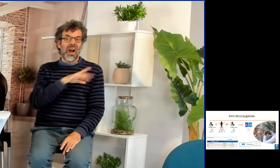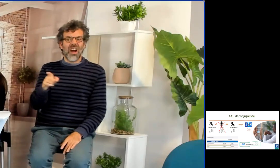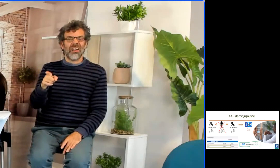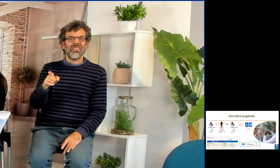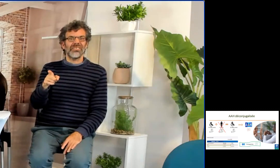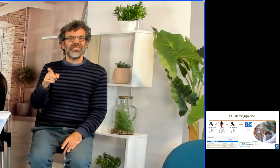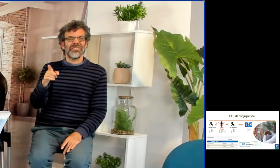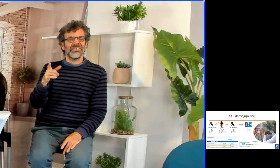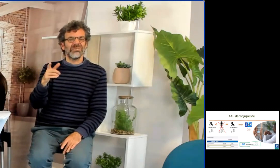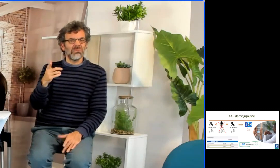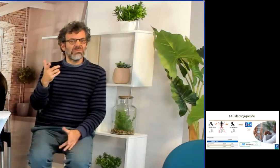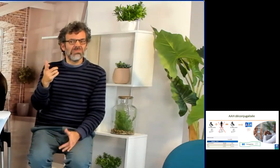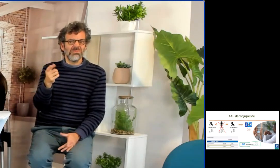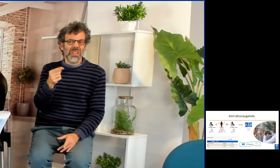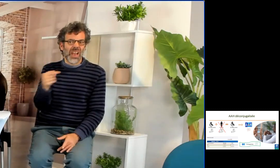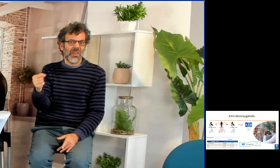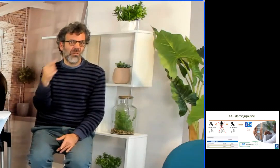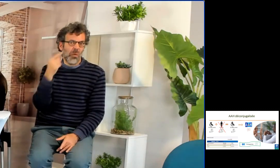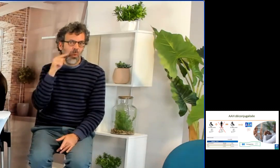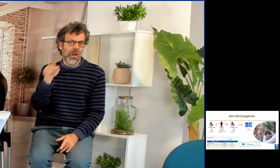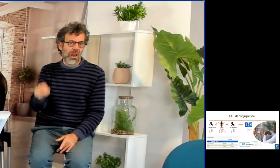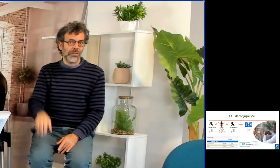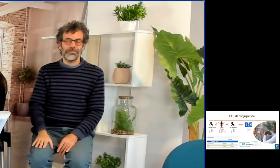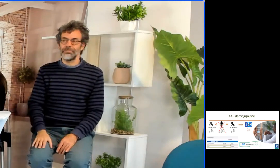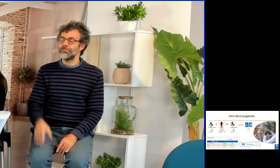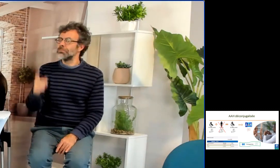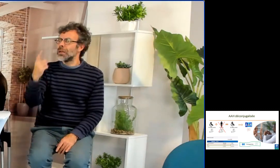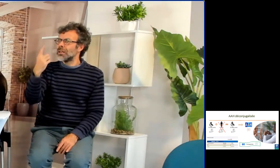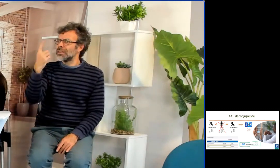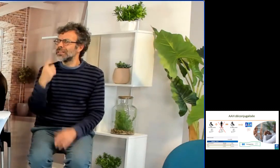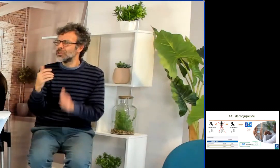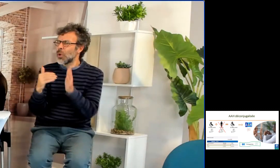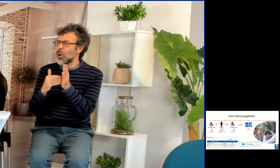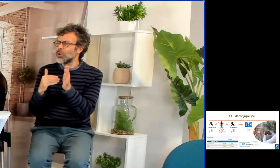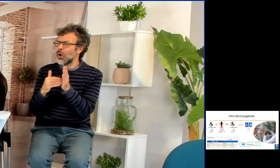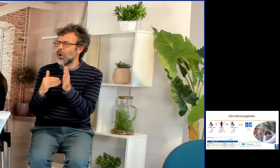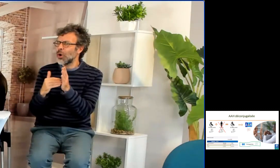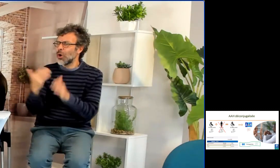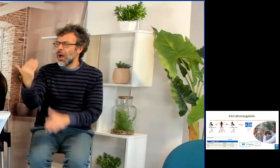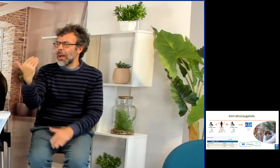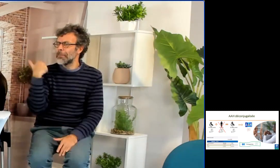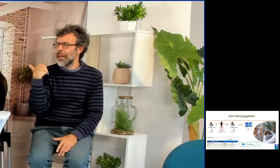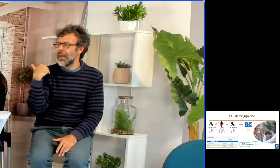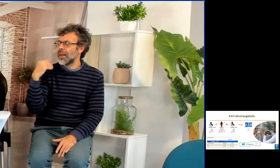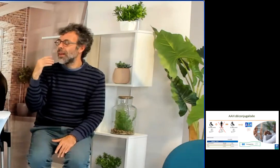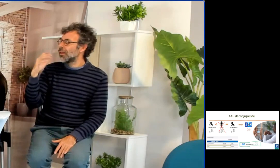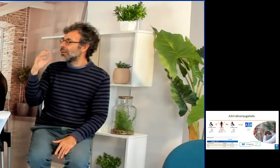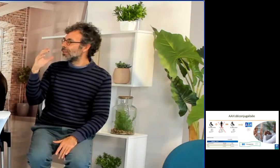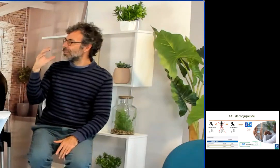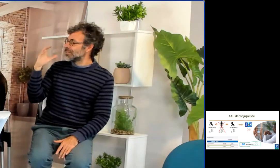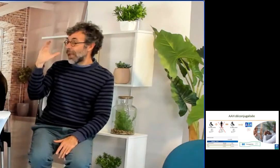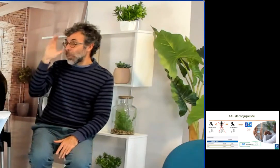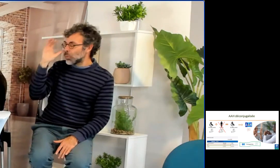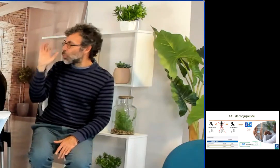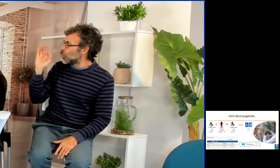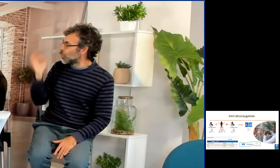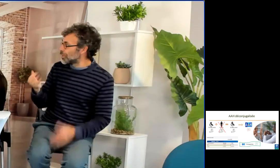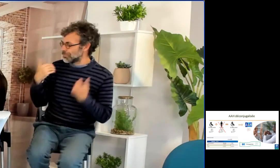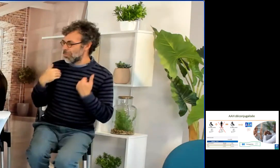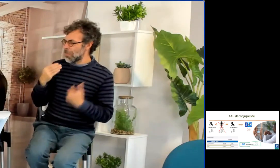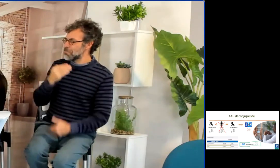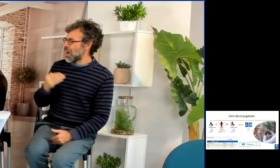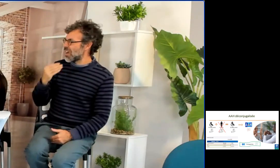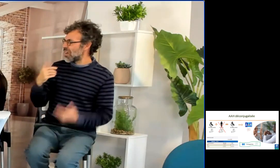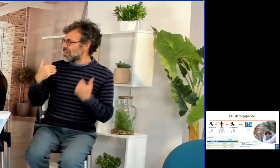On a encore une question, je crois. Oui, nous avons reçu une question de Maréva. Elle nous dit « Je suis en couple, bénéficiaire AAH